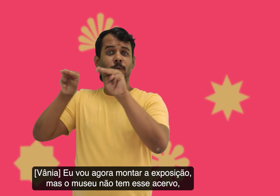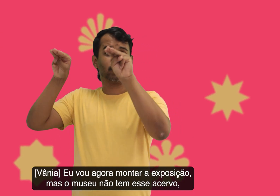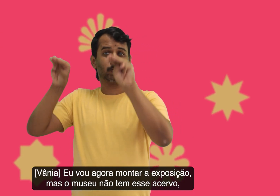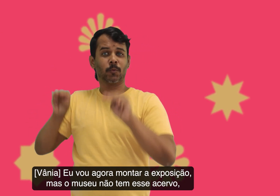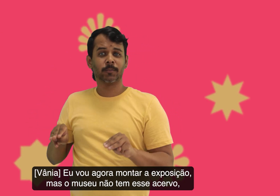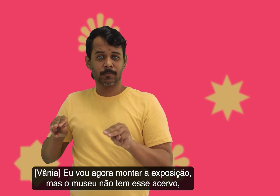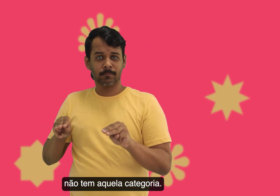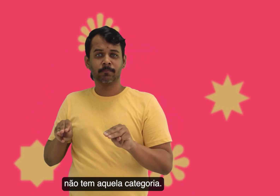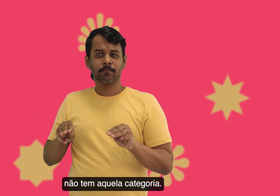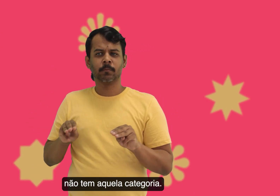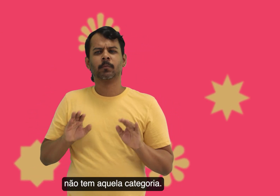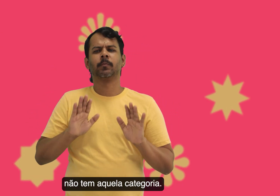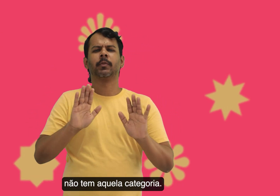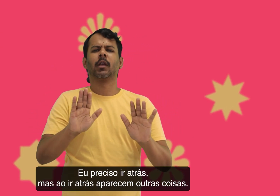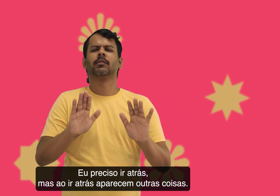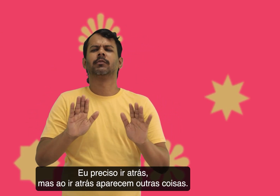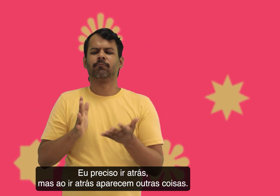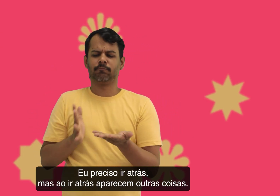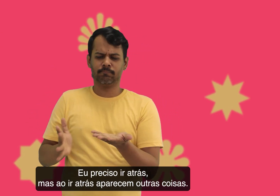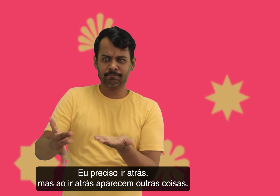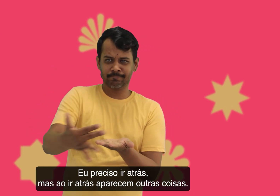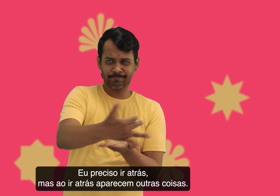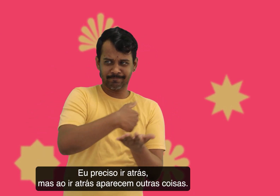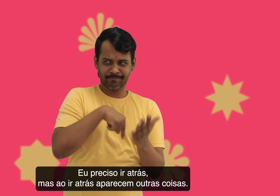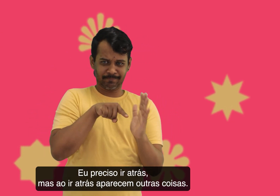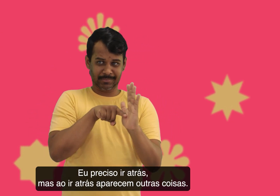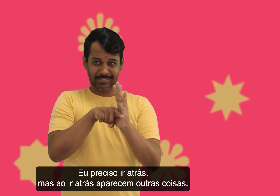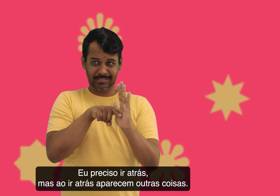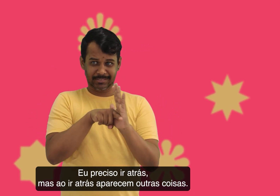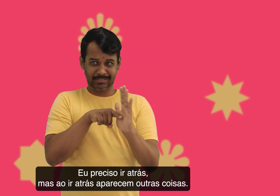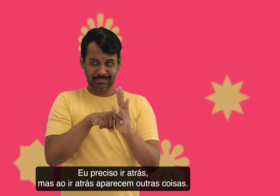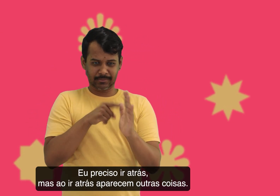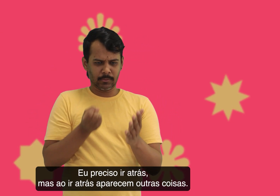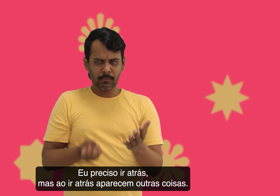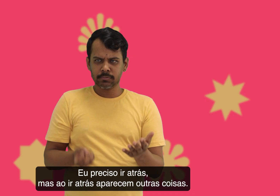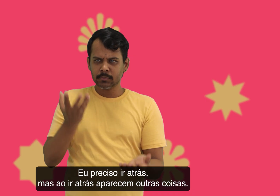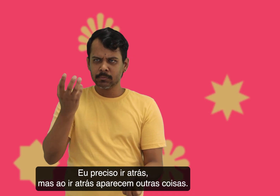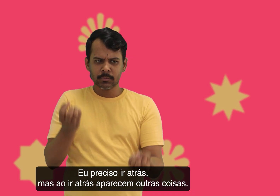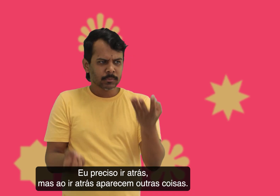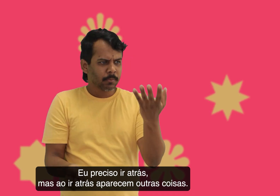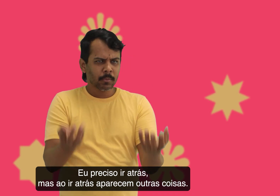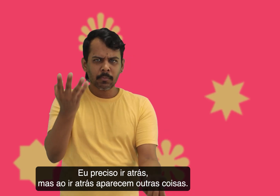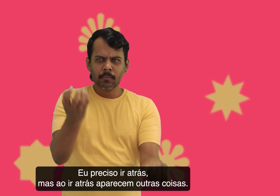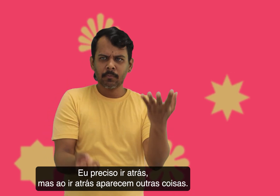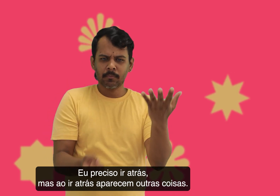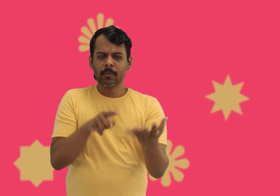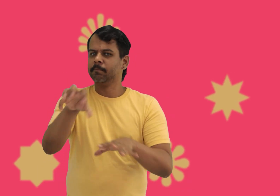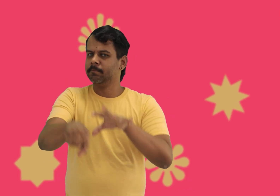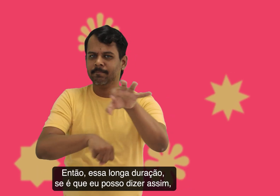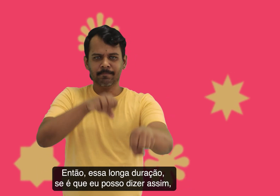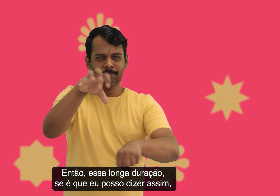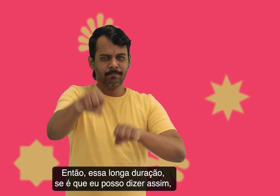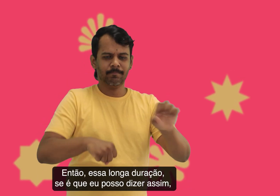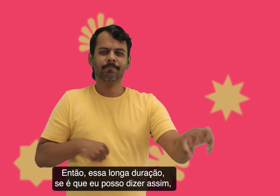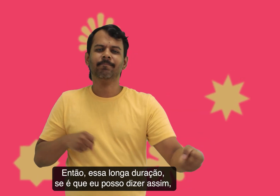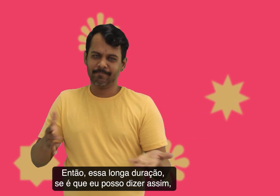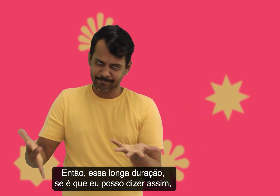o museu não tem esse acervo, não tem aquela categoria, não preciso ir atrás. Mas ao ir atrás, aparecem outras coisas. Então, essa